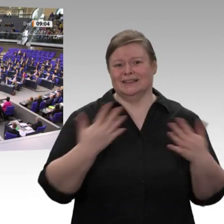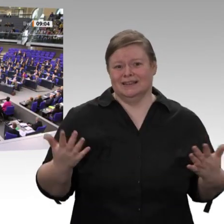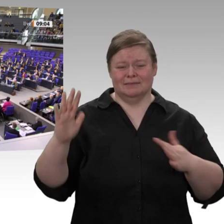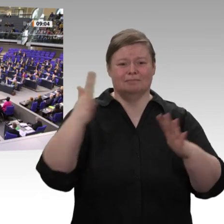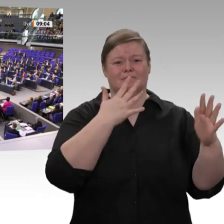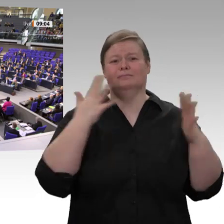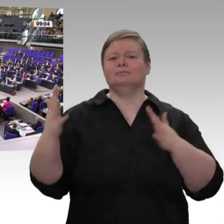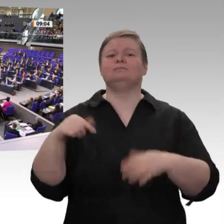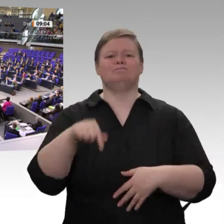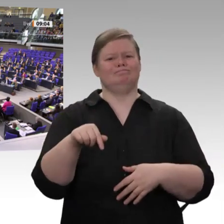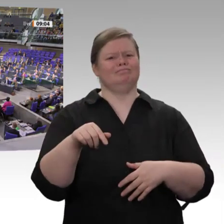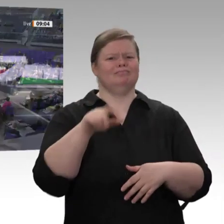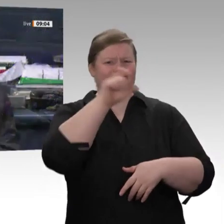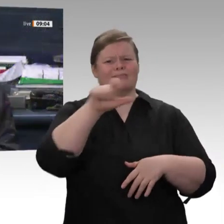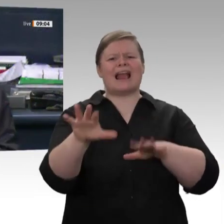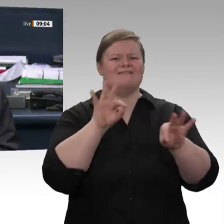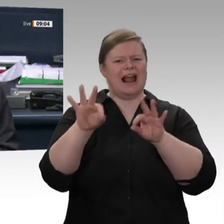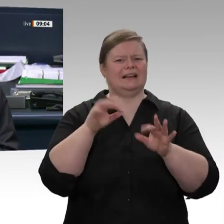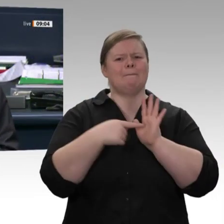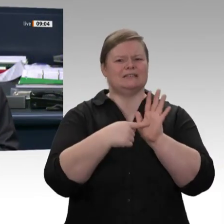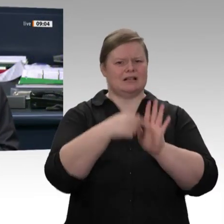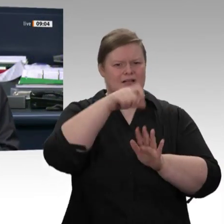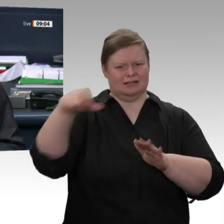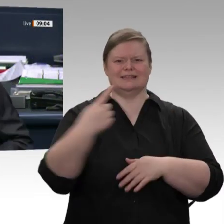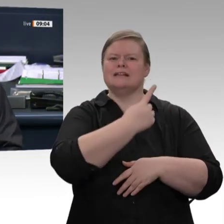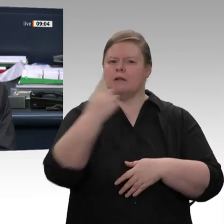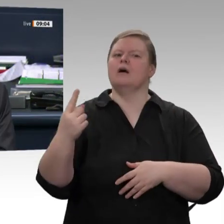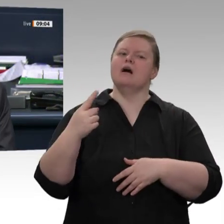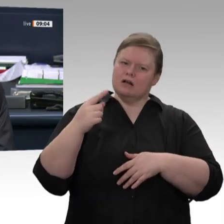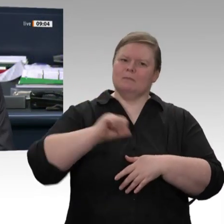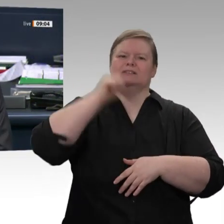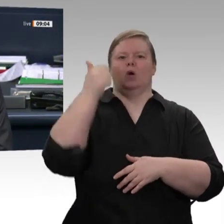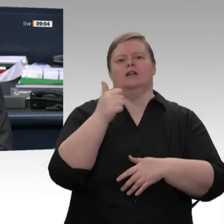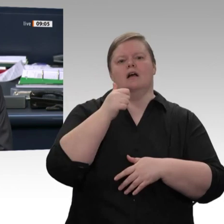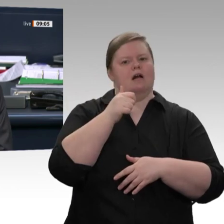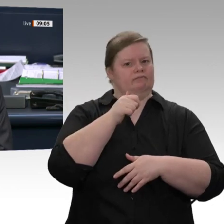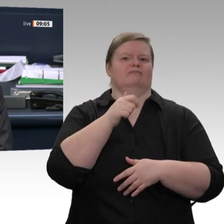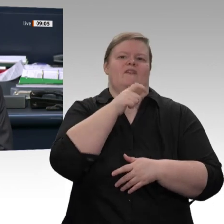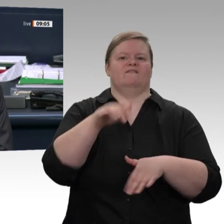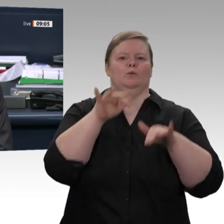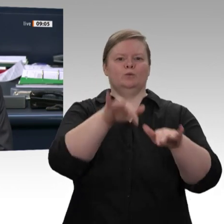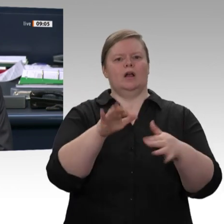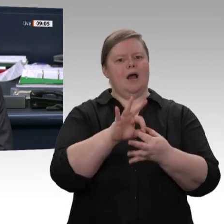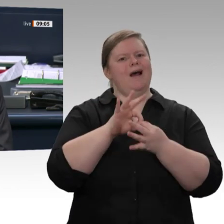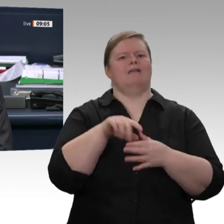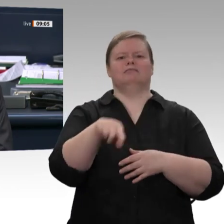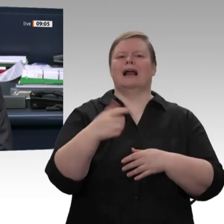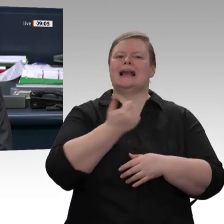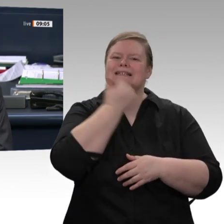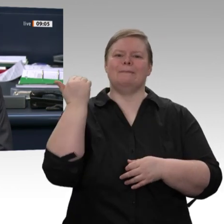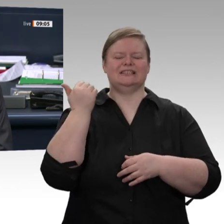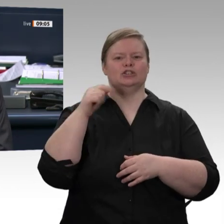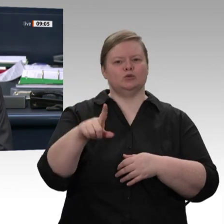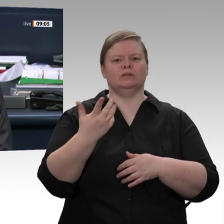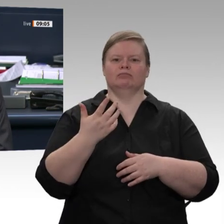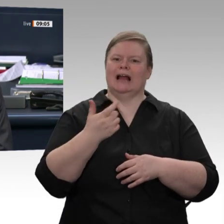Hass und Hetze sind keine politische Haltung. Wir sind im Übrigen nur dann aufrichtig,